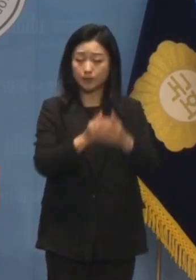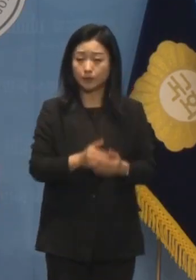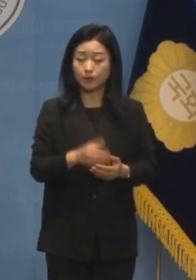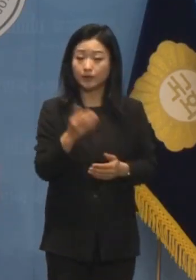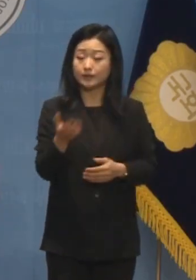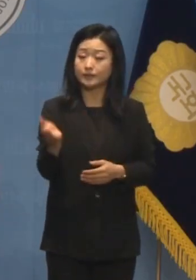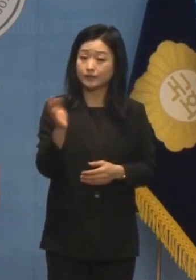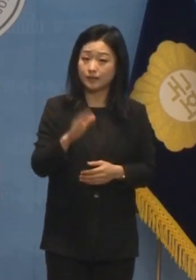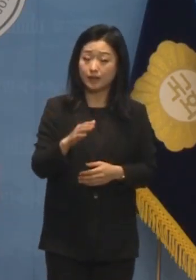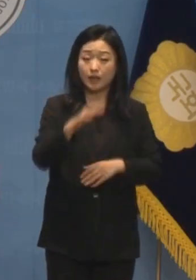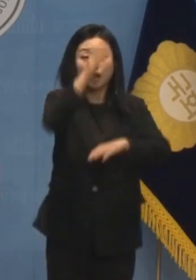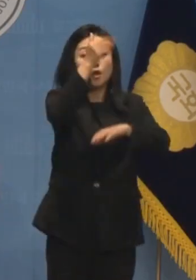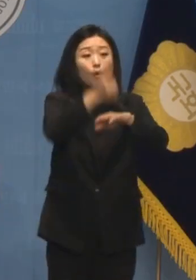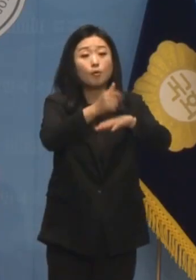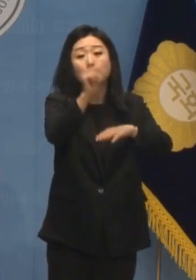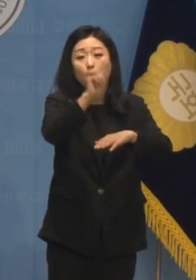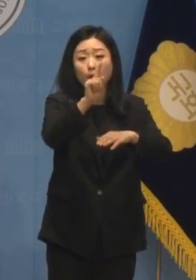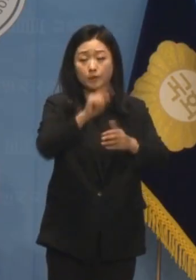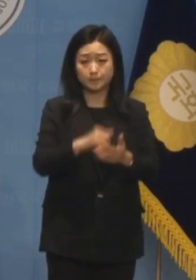그런데 어떻습니까?